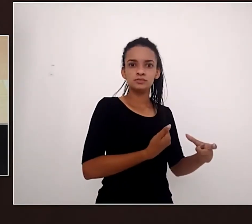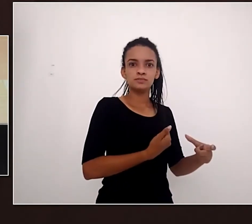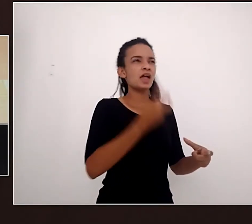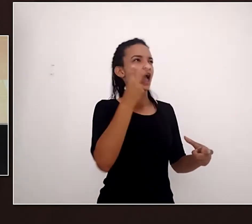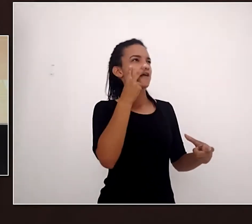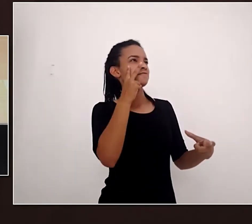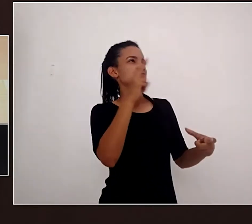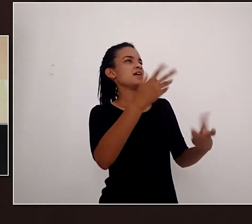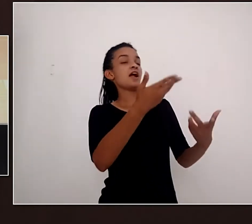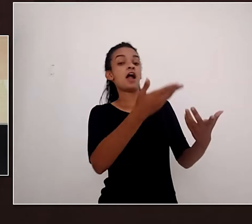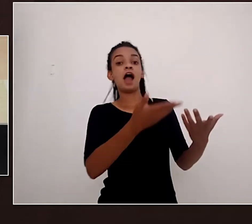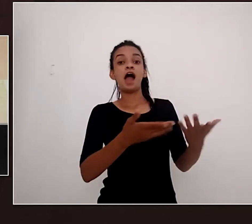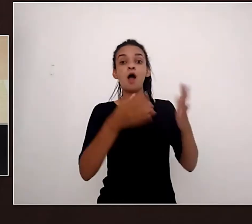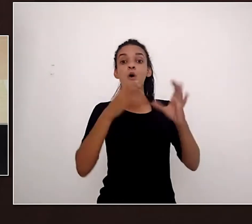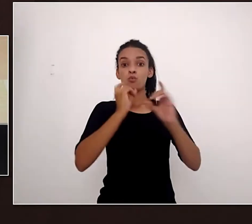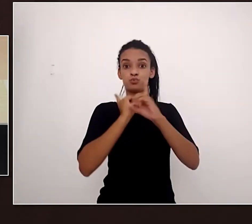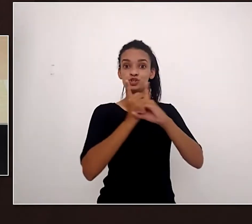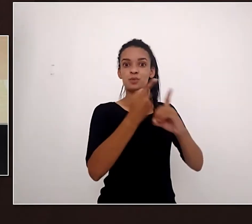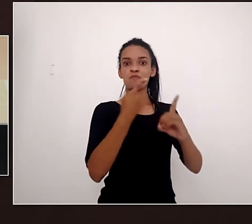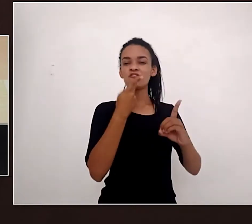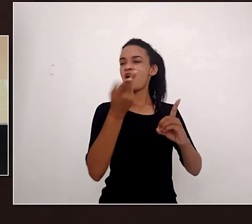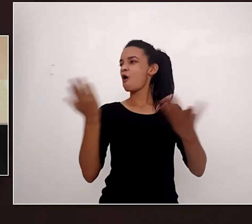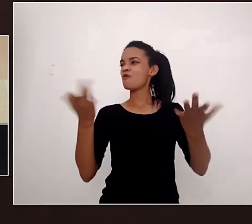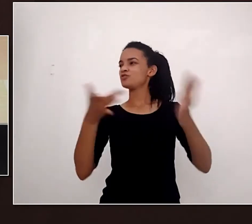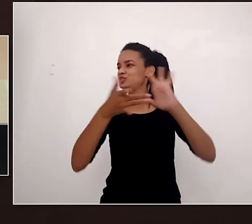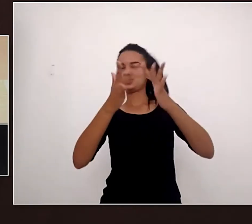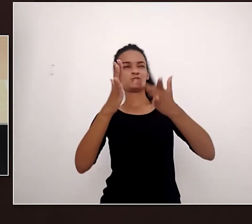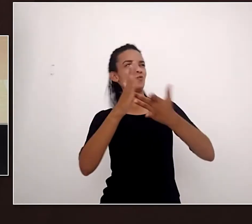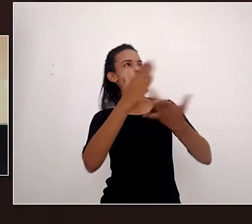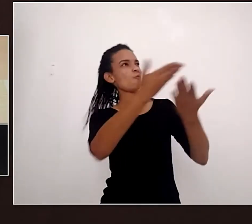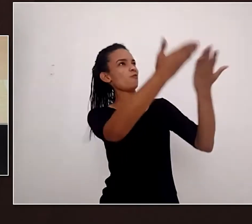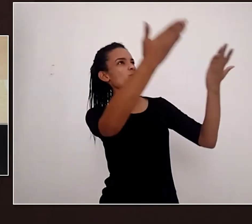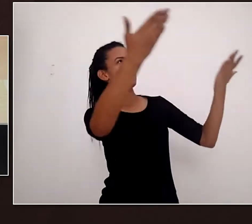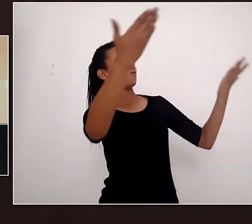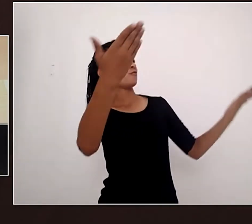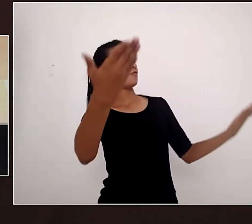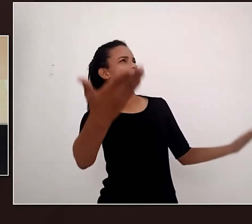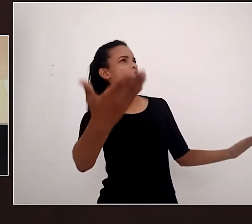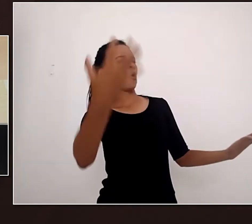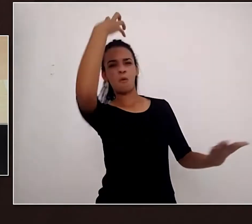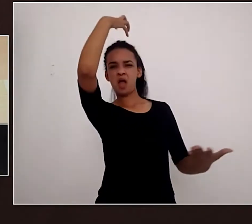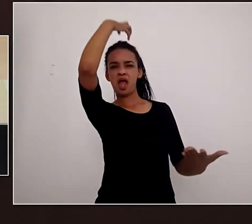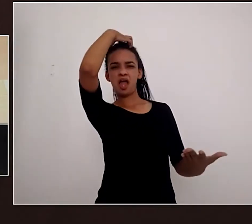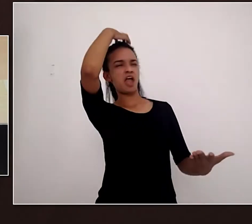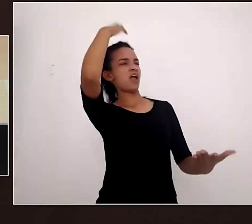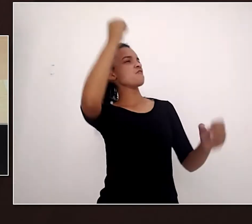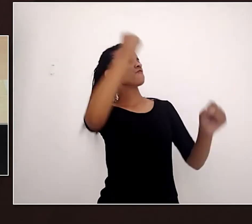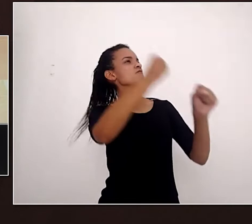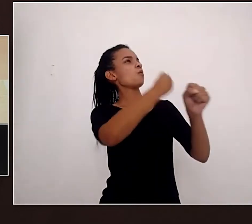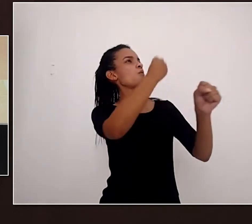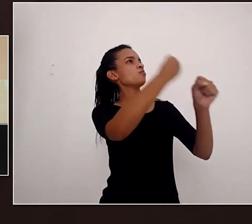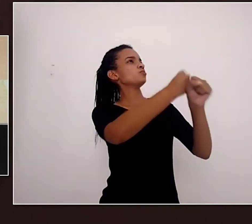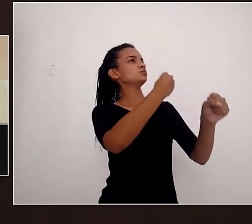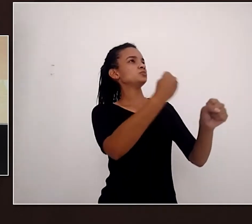que majestosa essa construção que Herodes fez a nosso favor. Jesus não estava nem